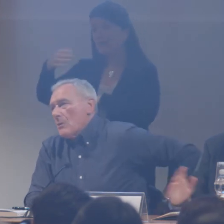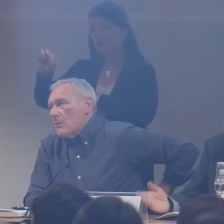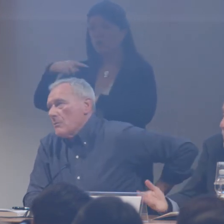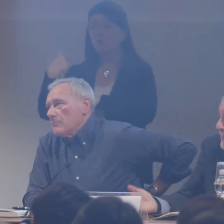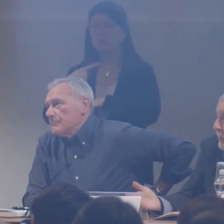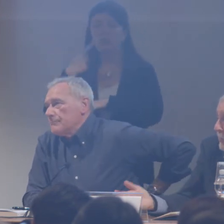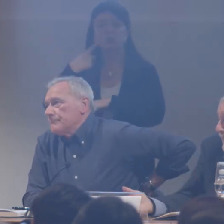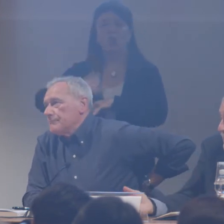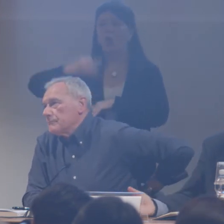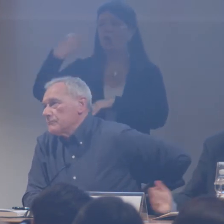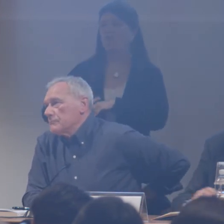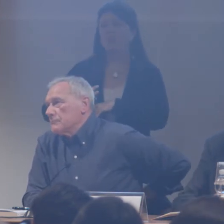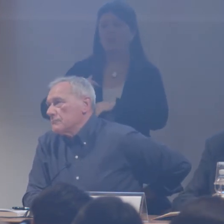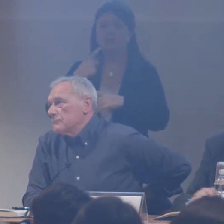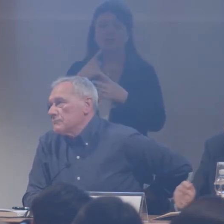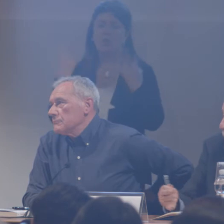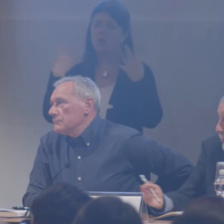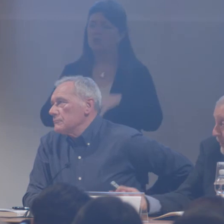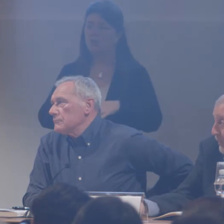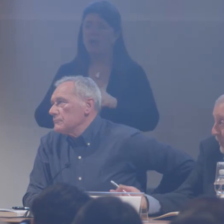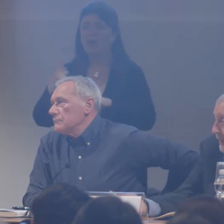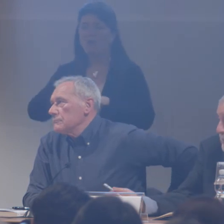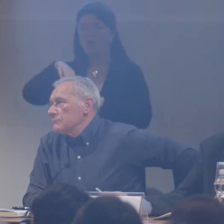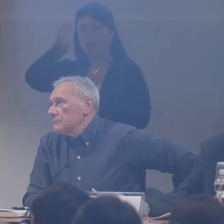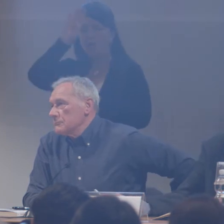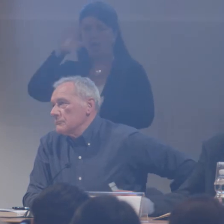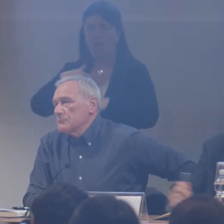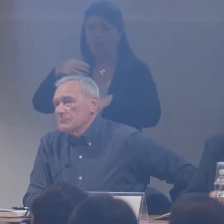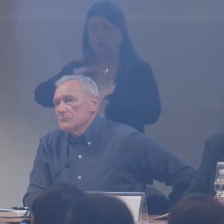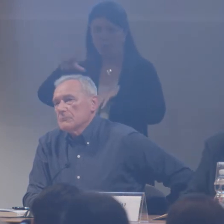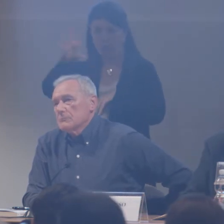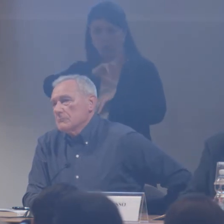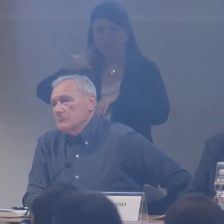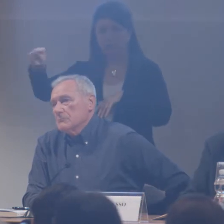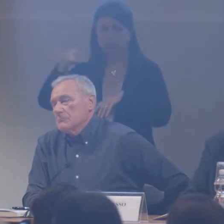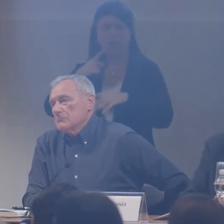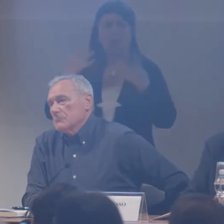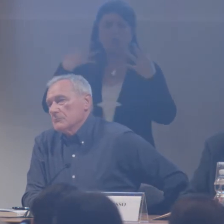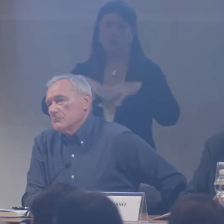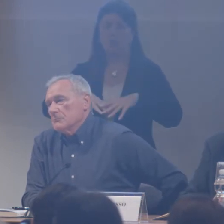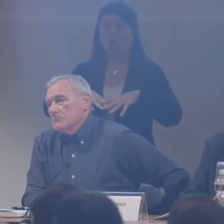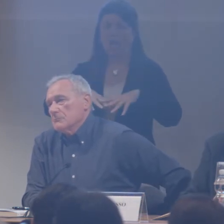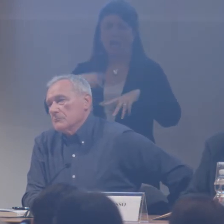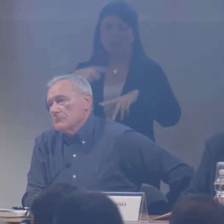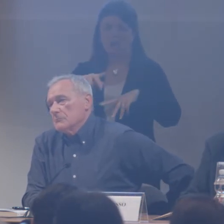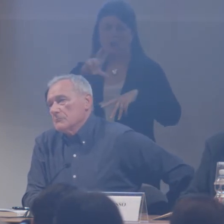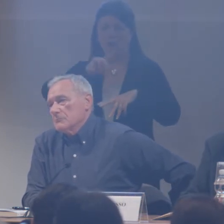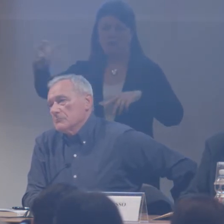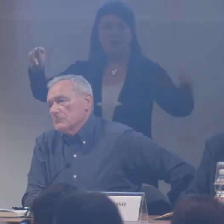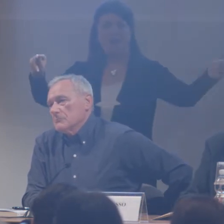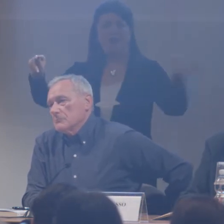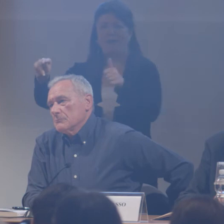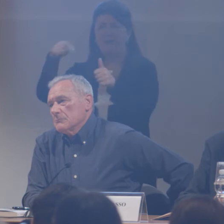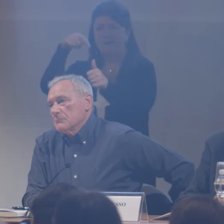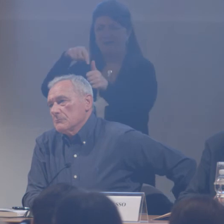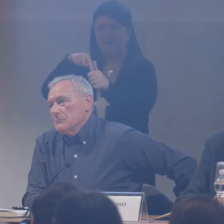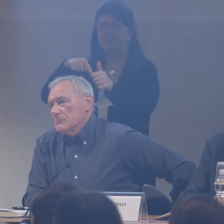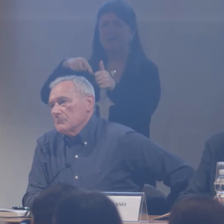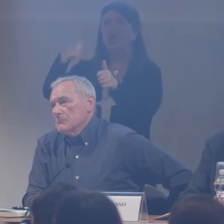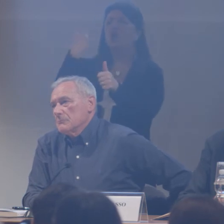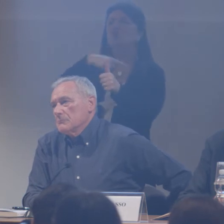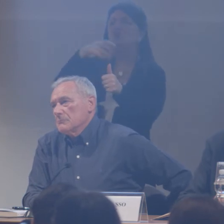convinti, davamo per scontato, lo stesso Caponnetto andando via dava per scontato che a succedergli sarebbe stato